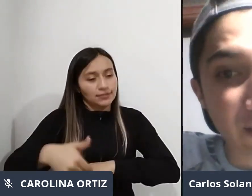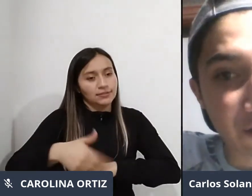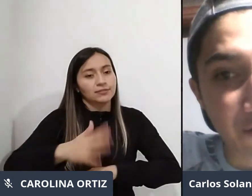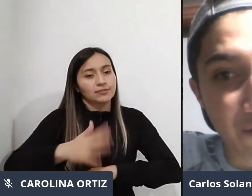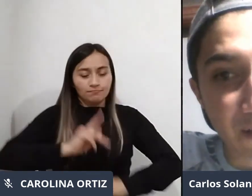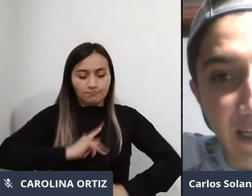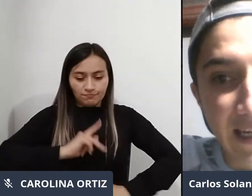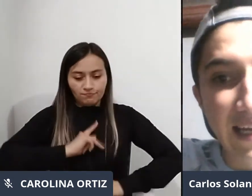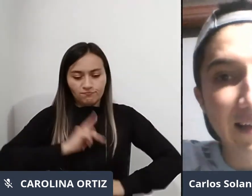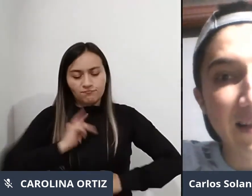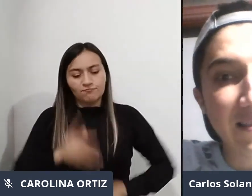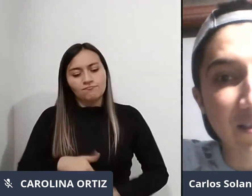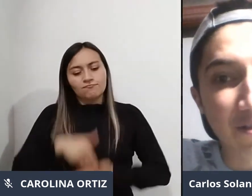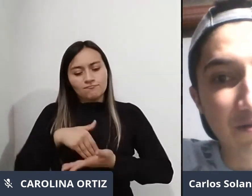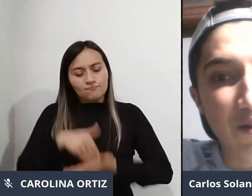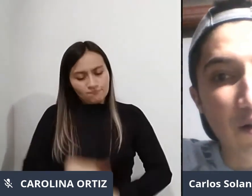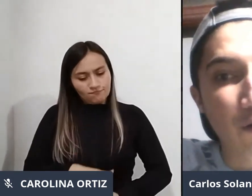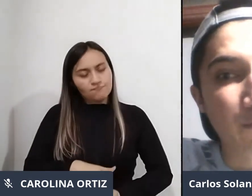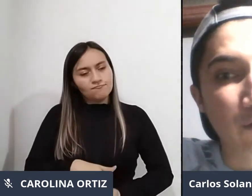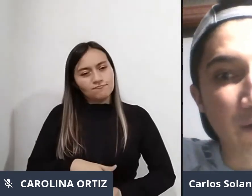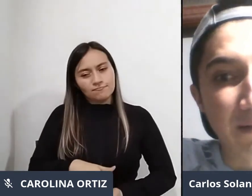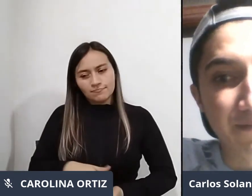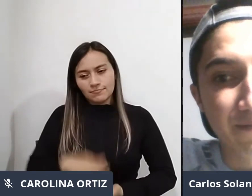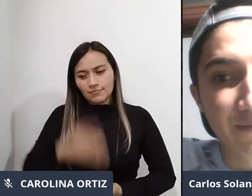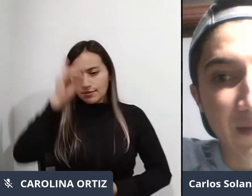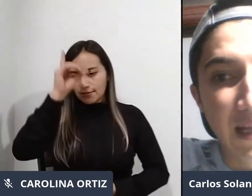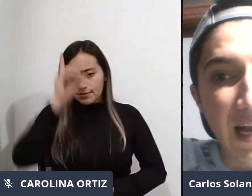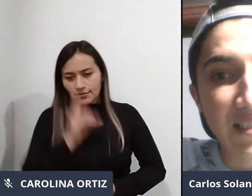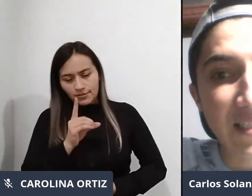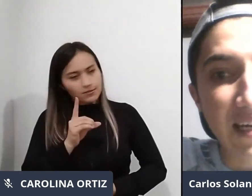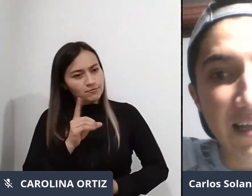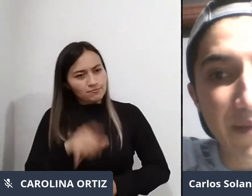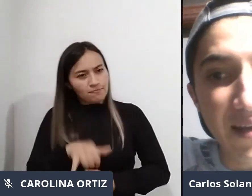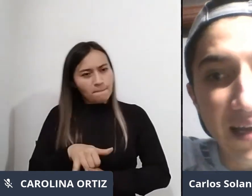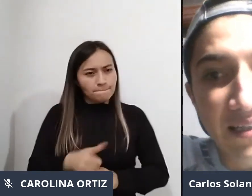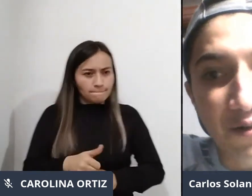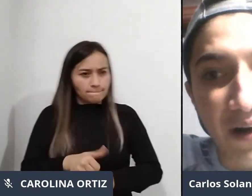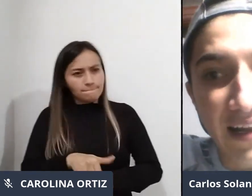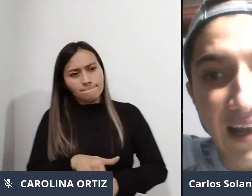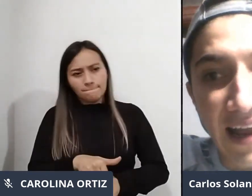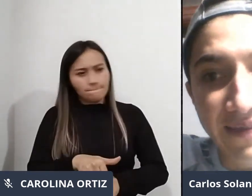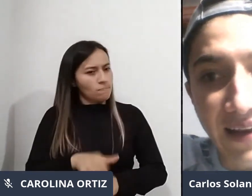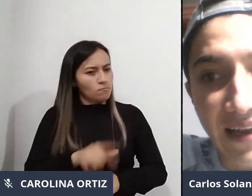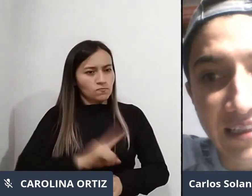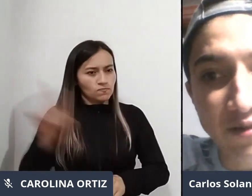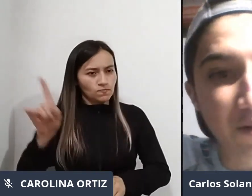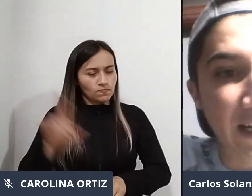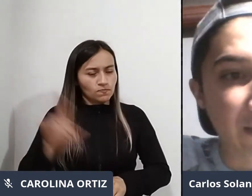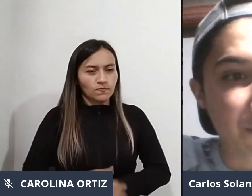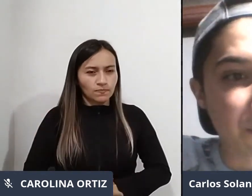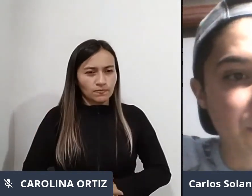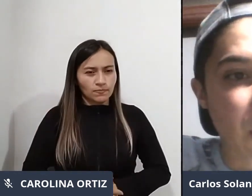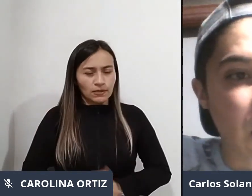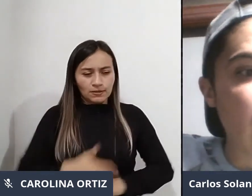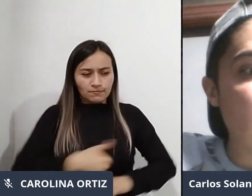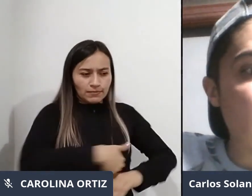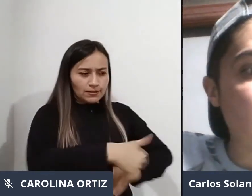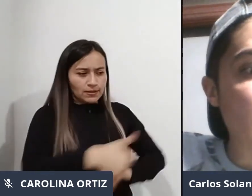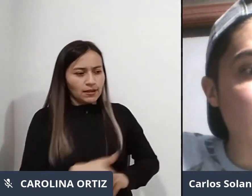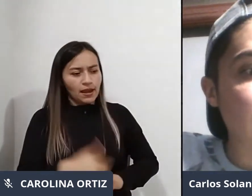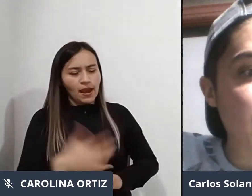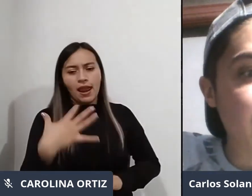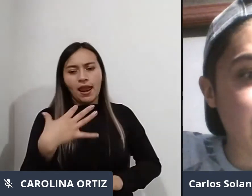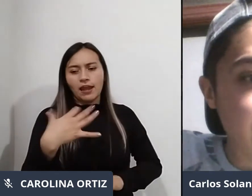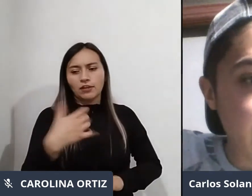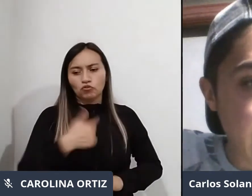toma de posición, decisión, ruptura. Exige de mí escoger entre esto y aquello.